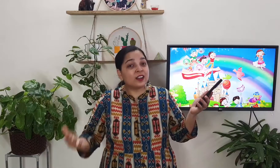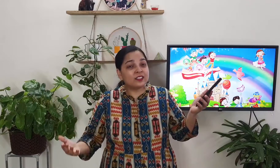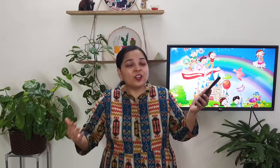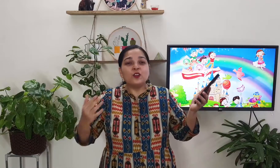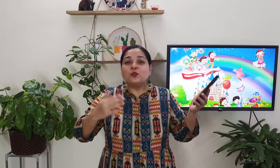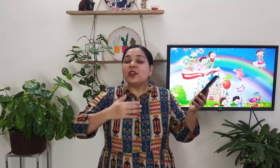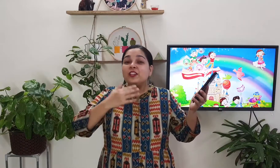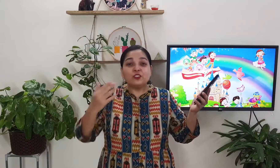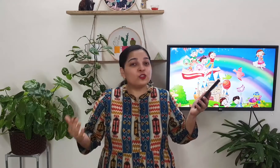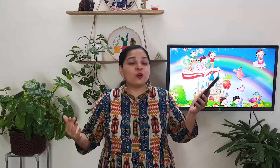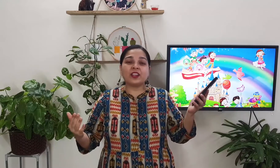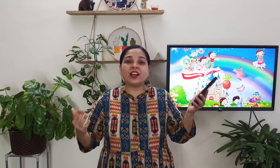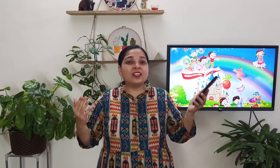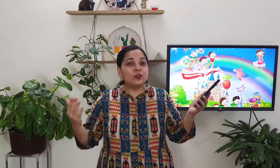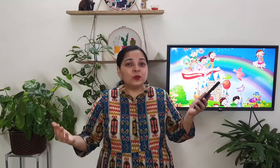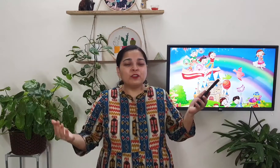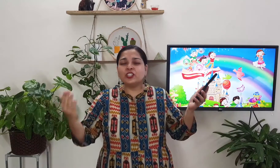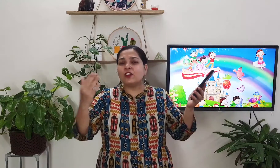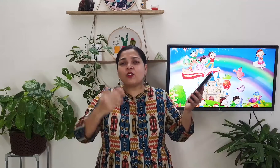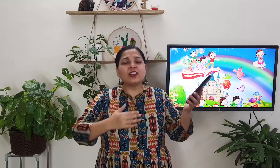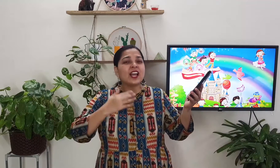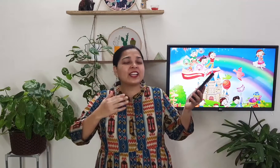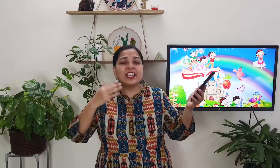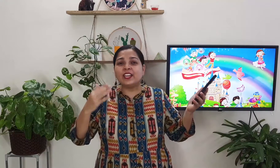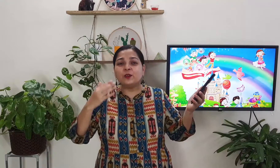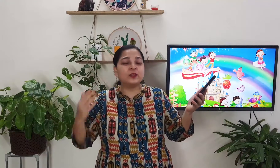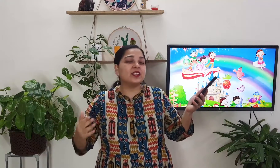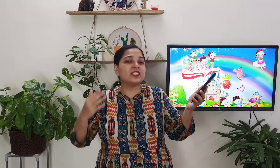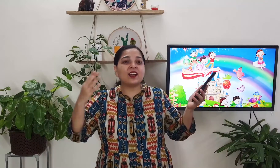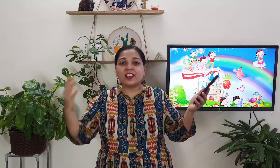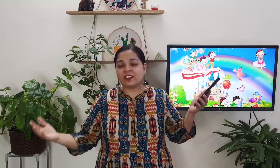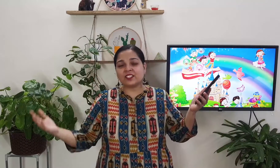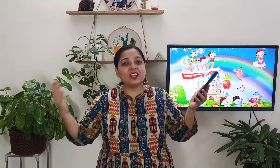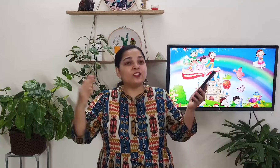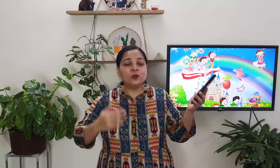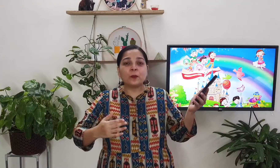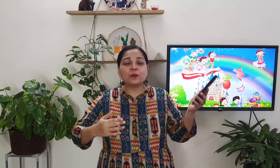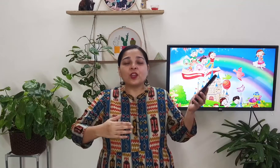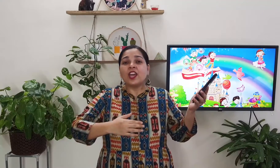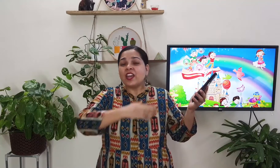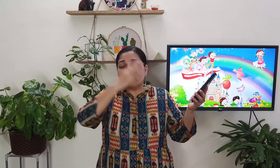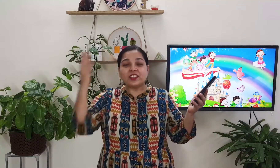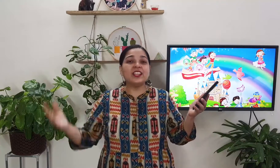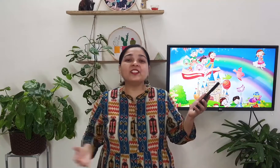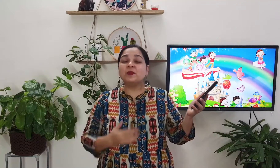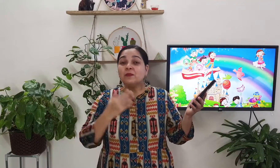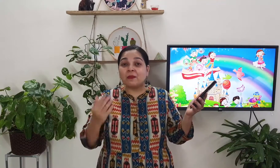எல்லா விதமான நல்ல விஷயங்கள் நமக்கு உண்டு. இயேசு நமக்கு இந்த அதிகாரத்தை அளித்துள்ளார்.